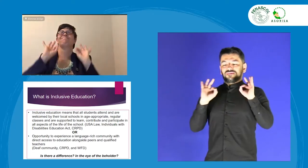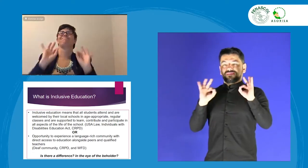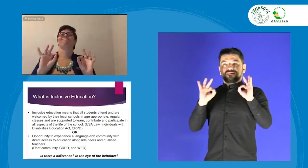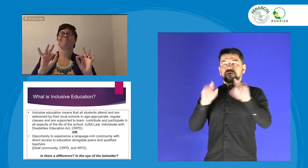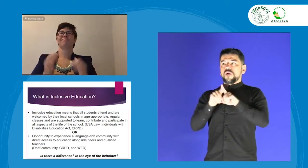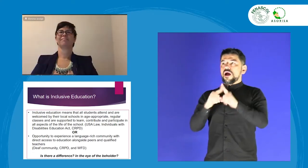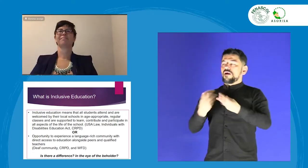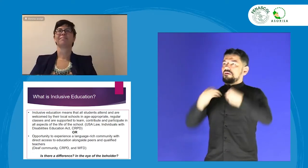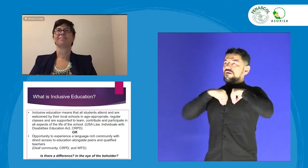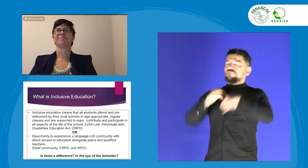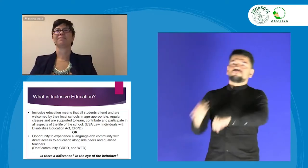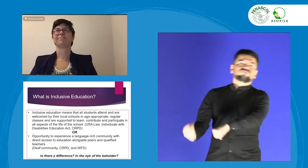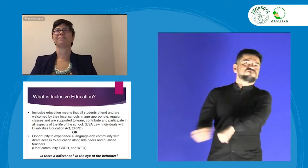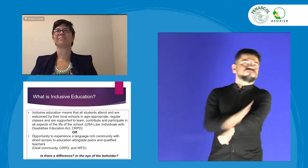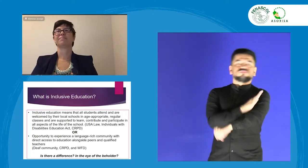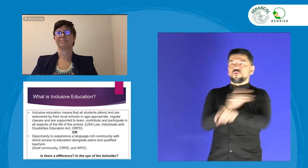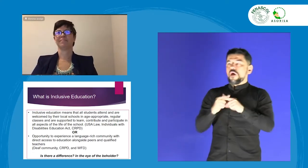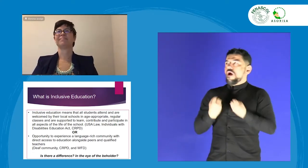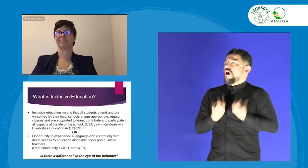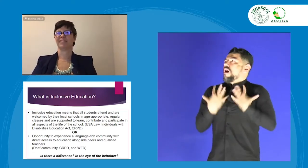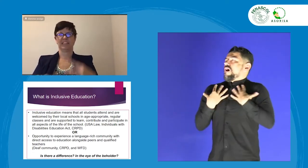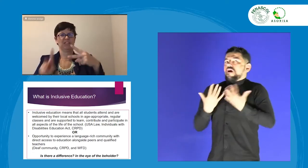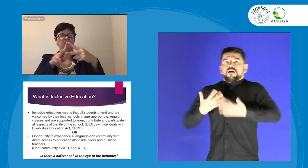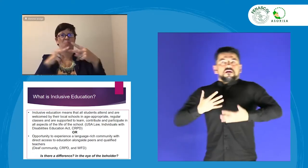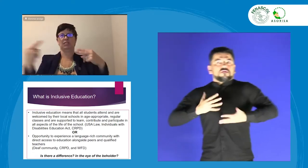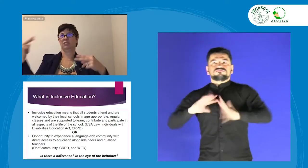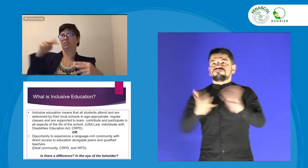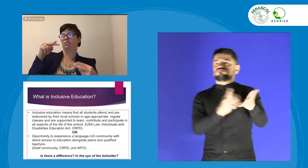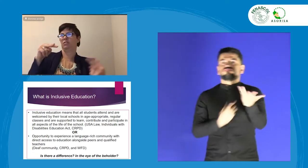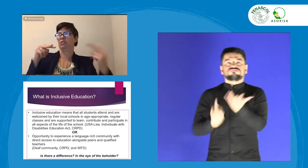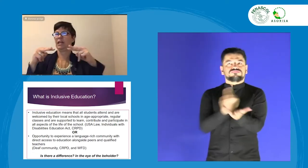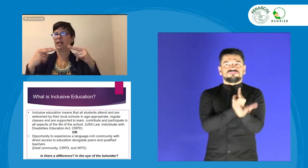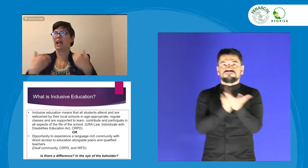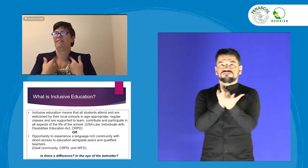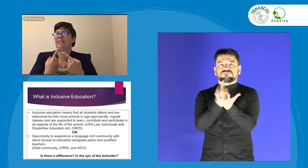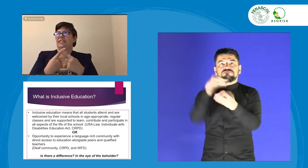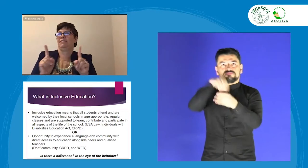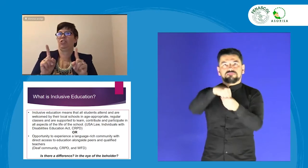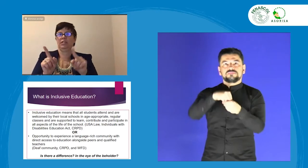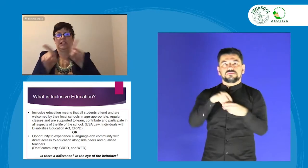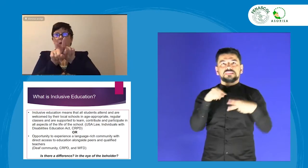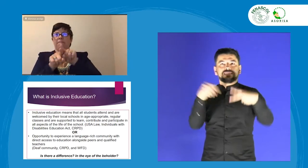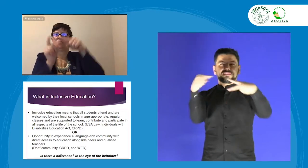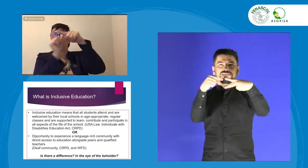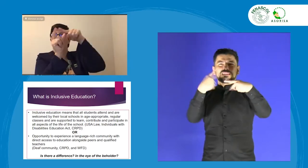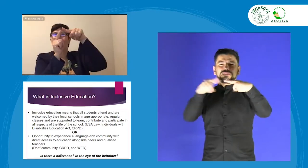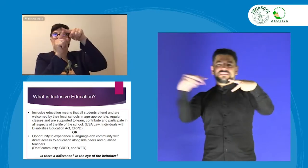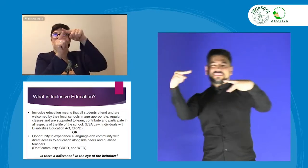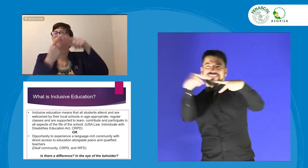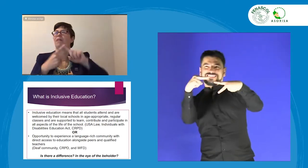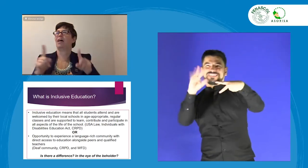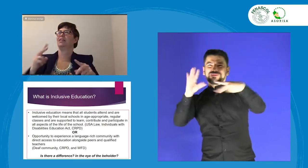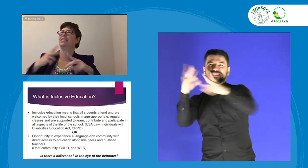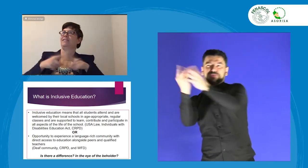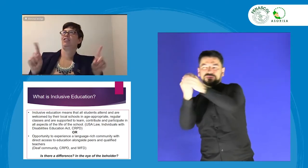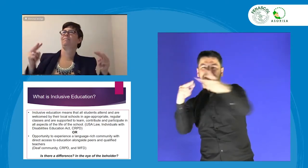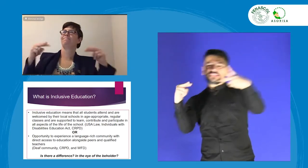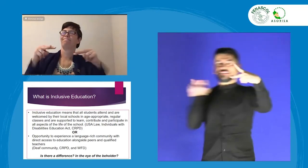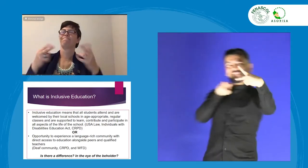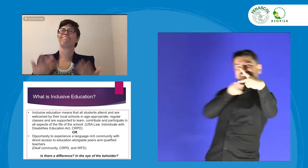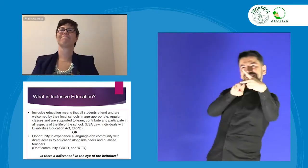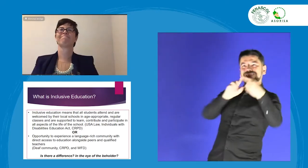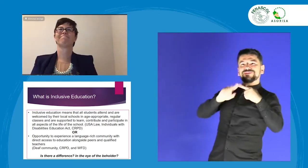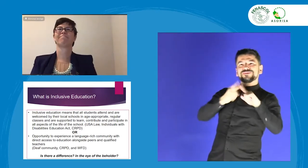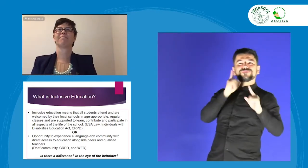sordos con quienes pueda interactuar y tener educación directamente en la lengua de señas, ¿no? son las dos visiones que nosotros tenemos.